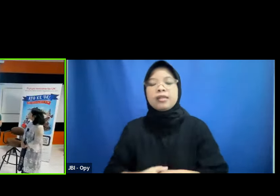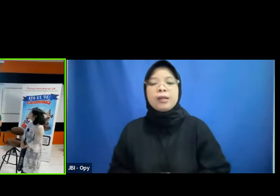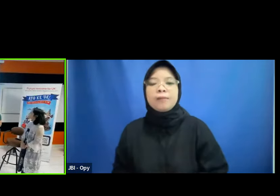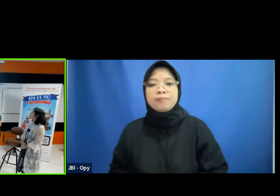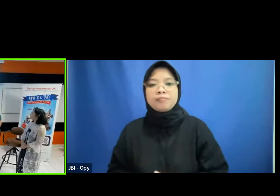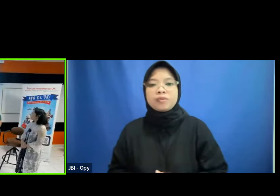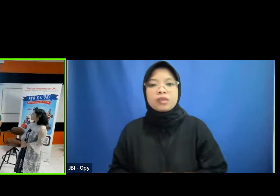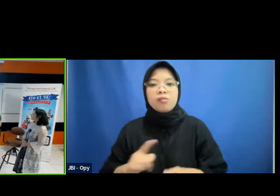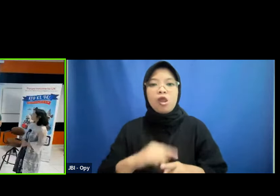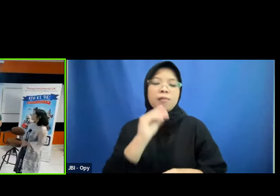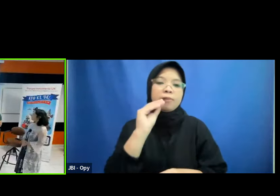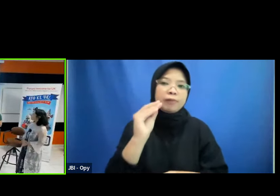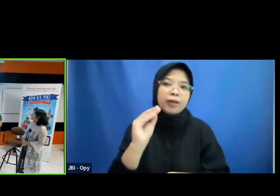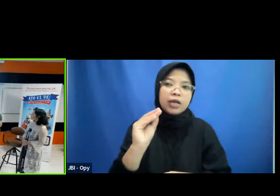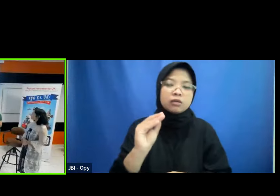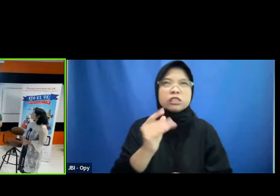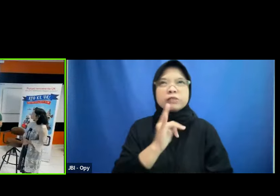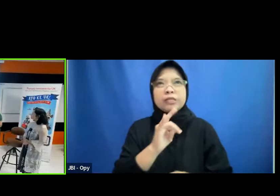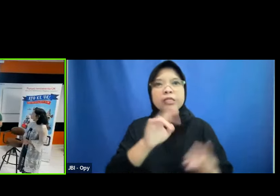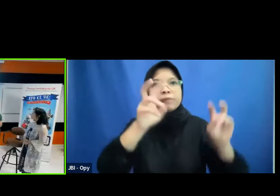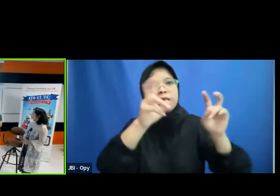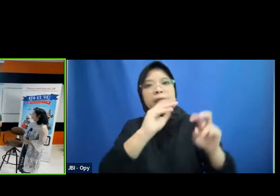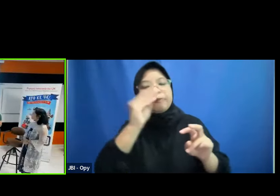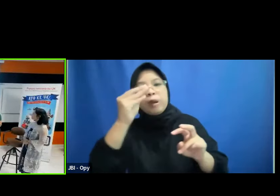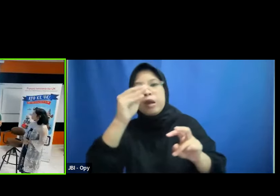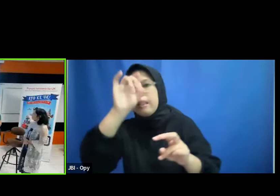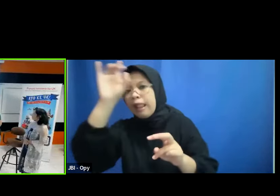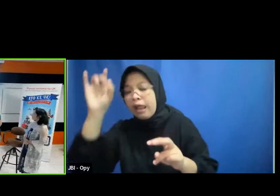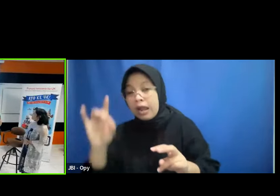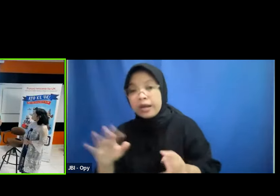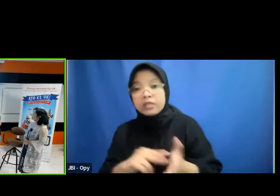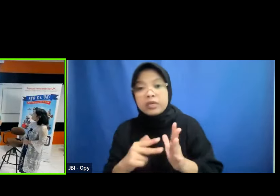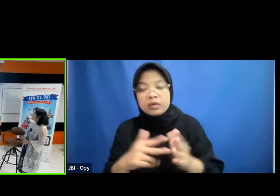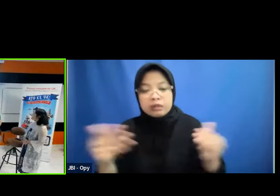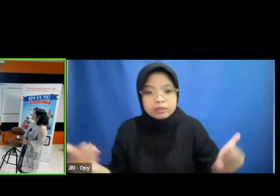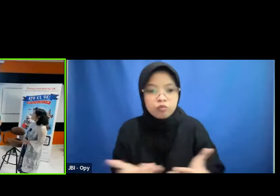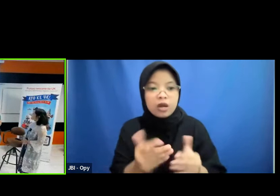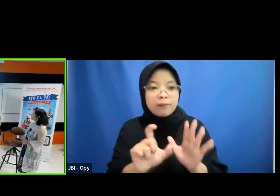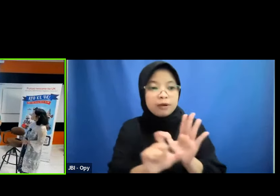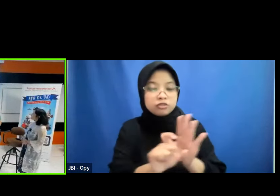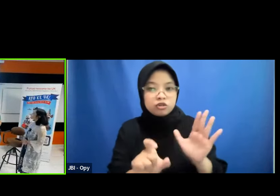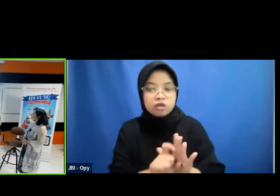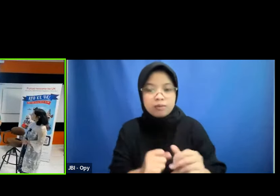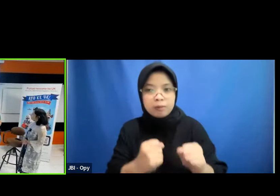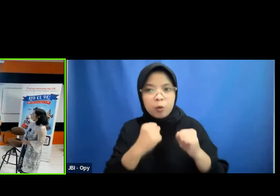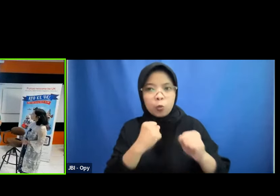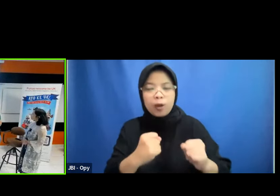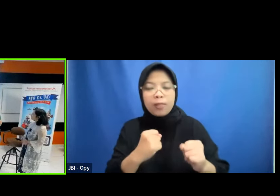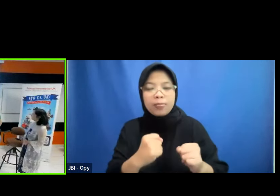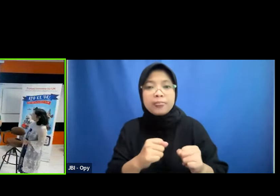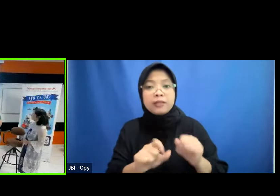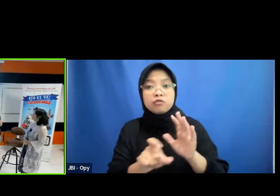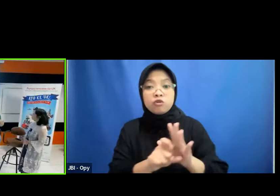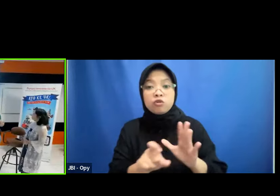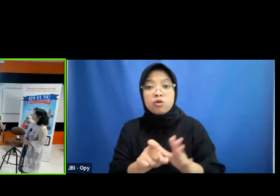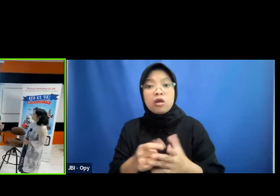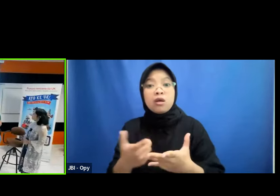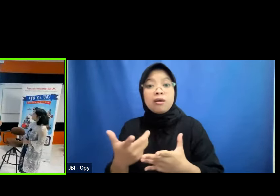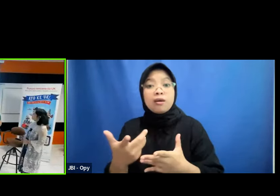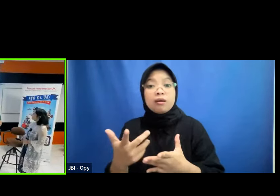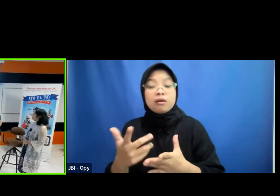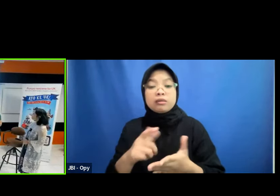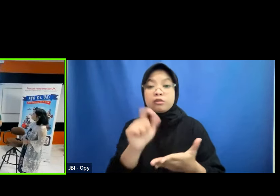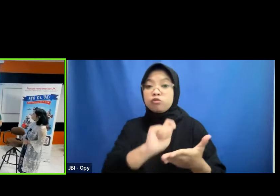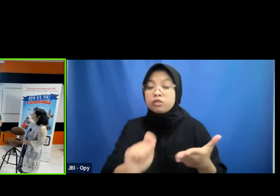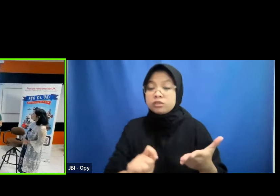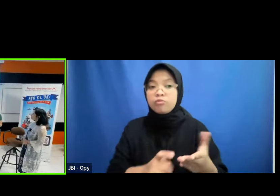leadership networking kalau misalnya kalian ternyata menemukan contoh-contoh ternyata lebih strong ketika kalian daripada yang kalianussi